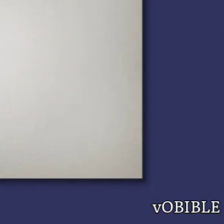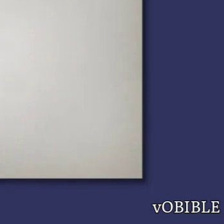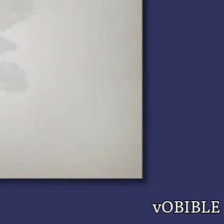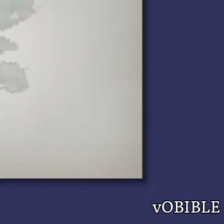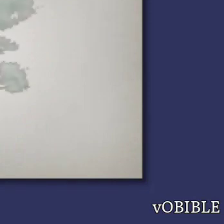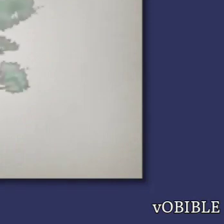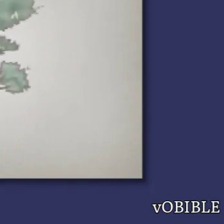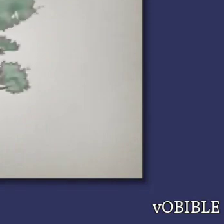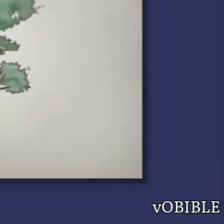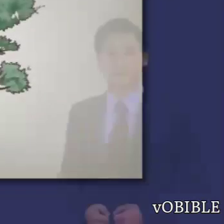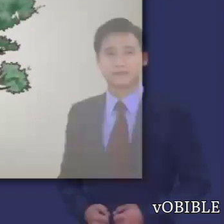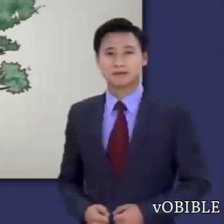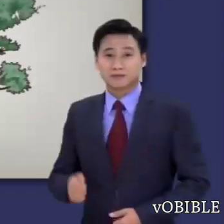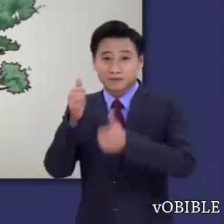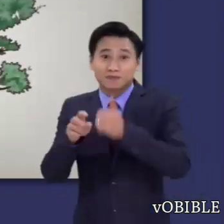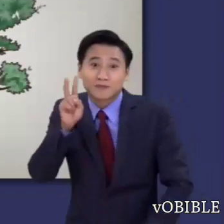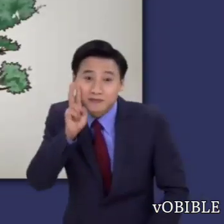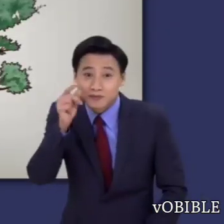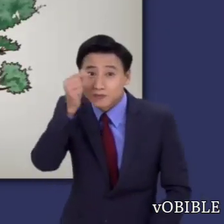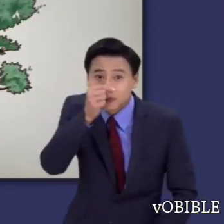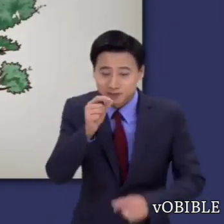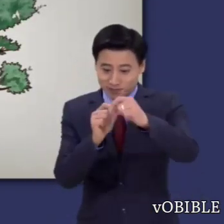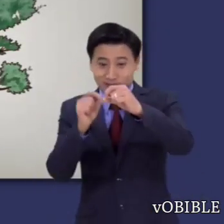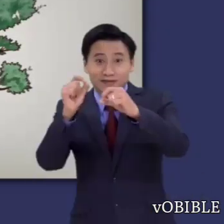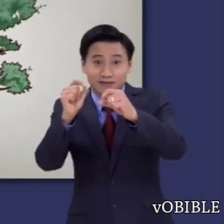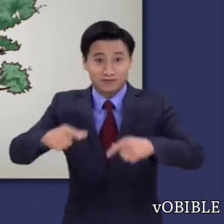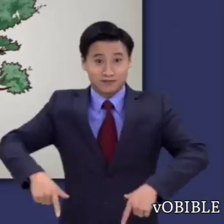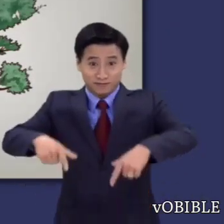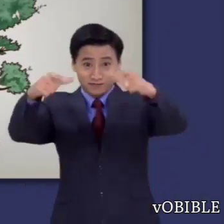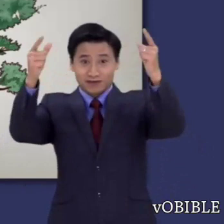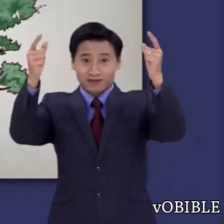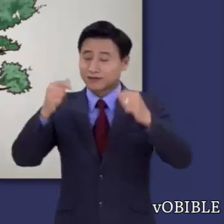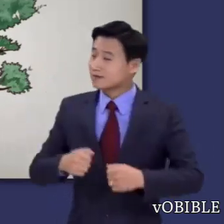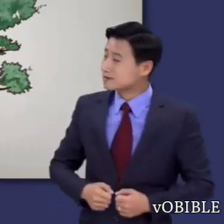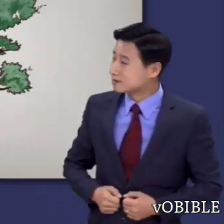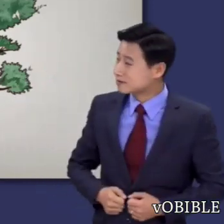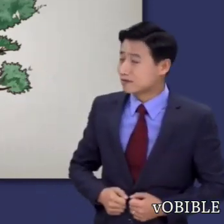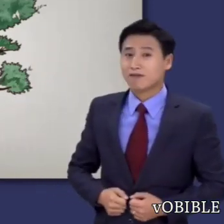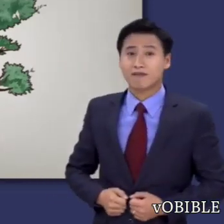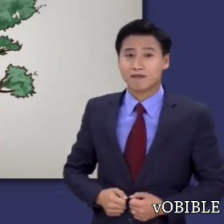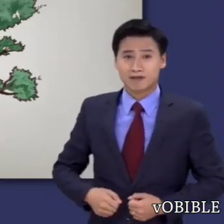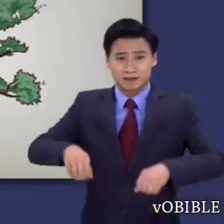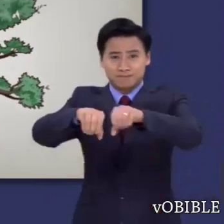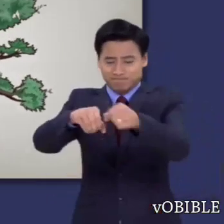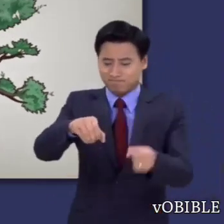第十一章，保罗用种在园子里的橄榄树作为比喻。拒绝弥赛亚的犹太人就是